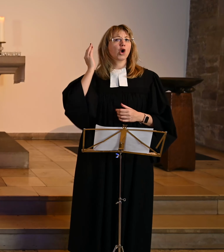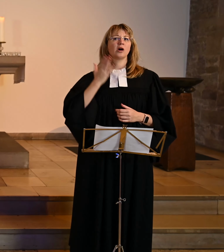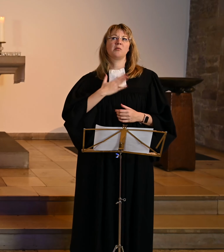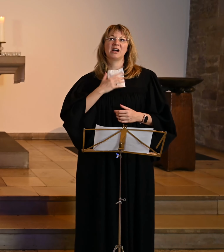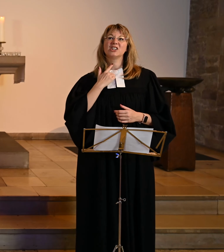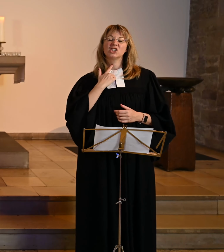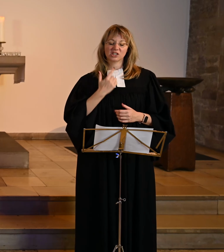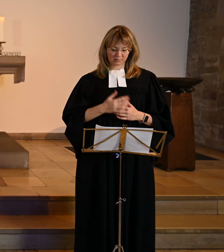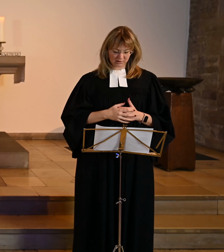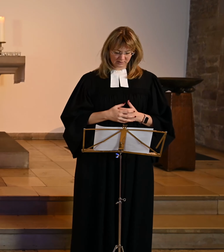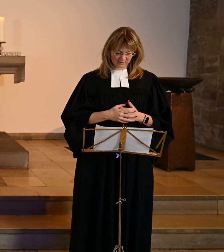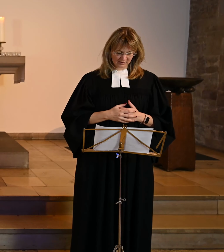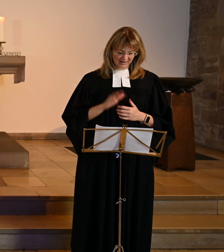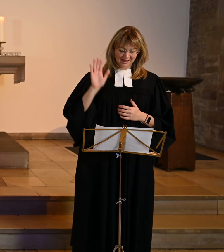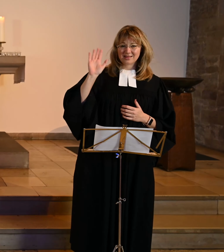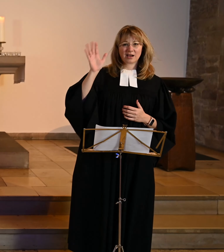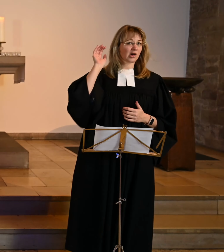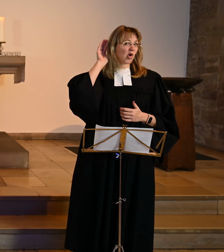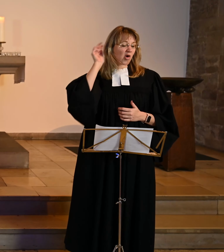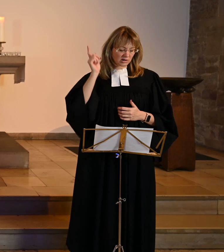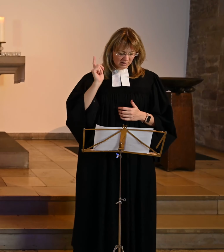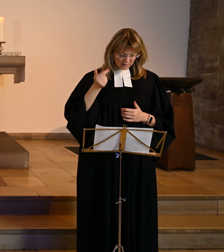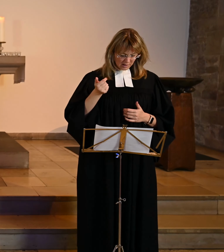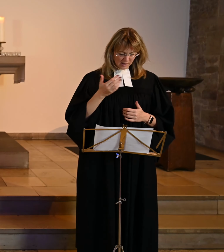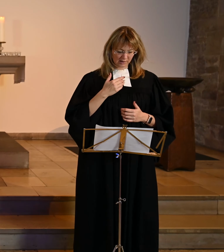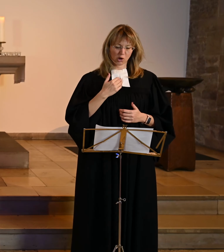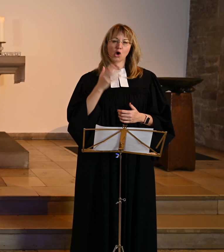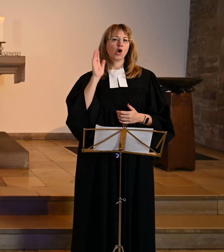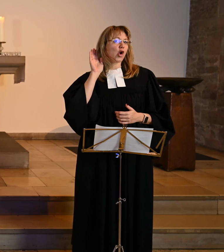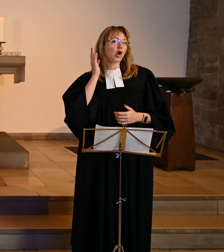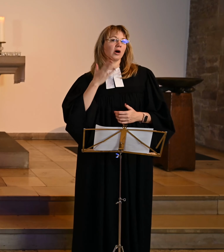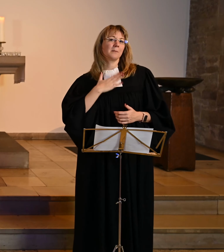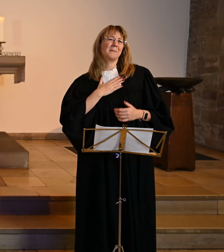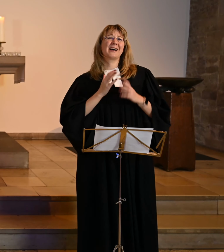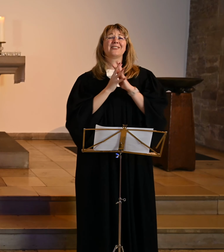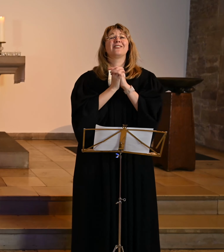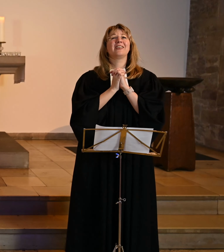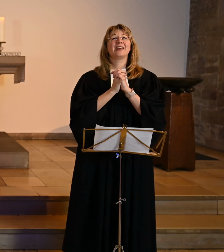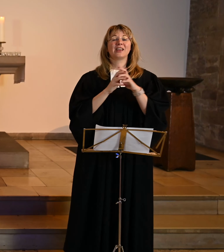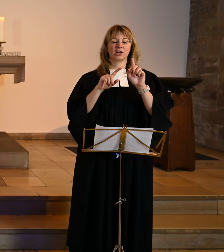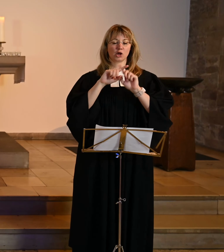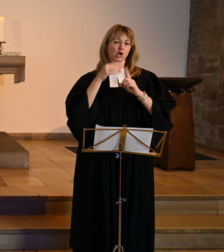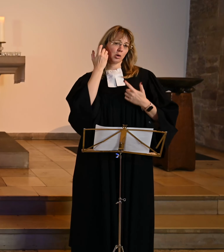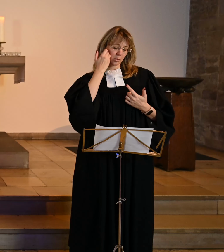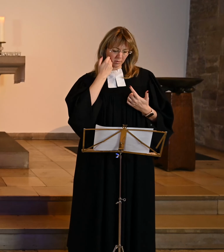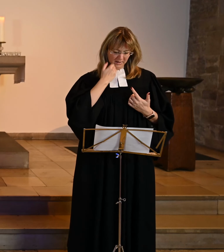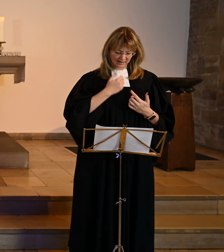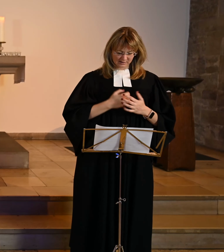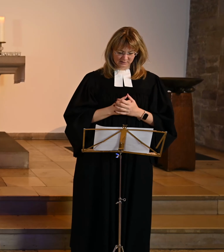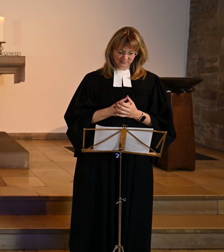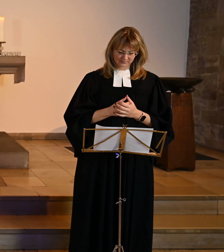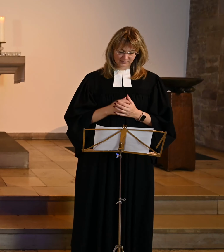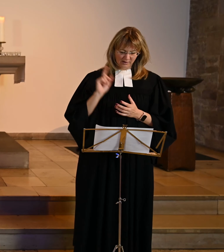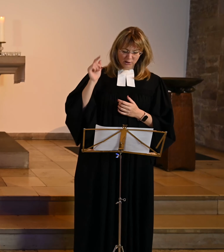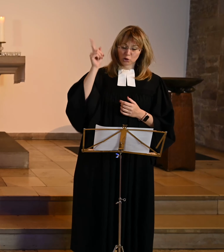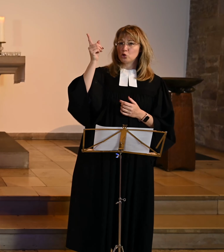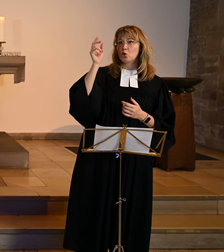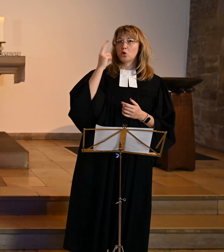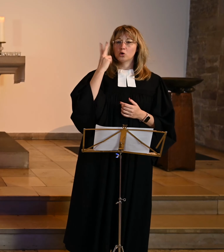Stimme. Lass deine Ohren merken auf die Stimme meines Flehens. Wenn du,